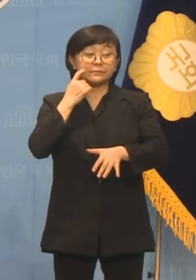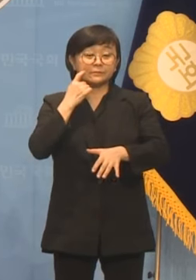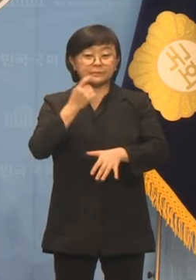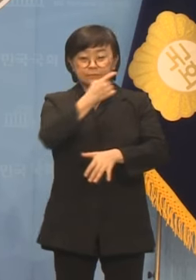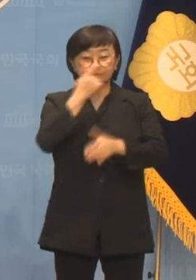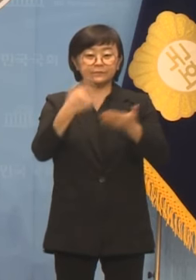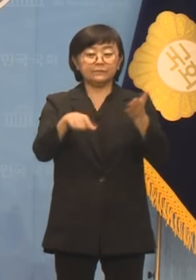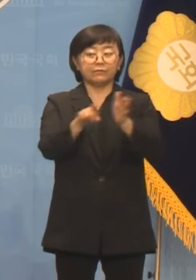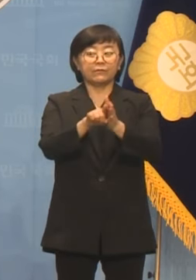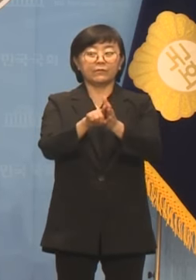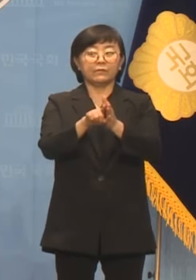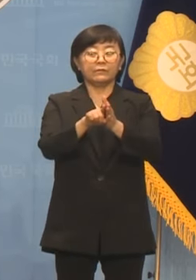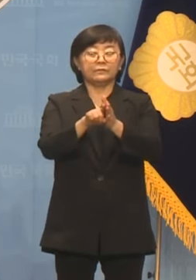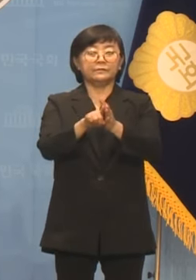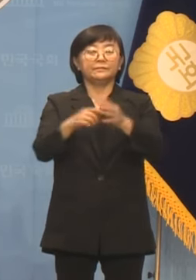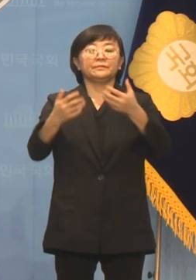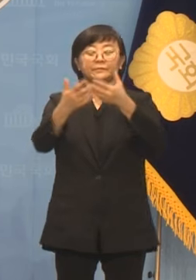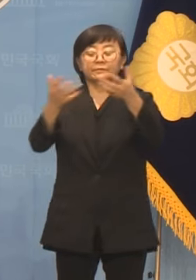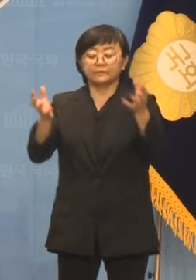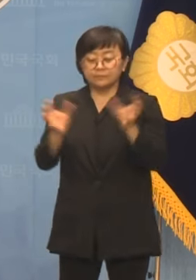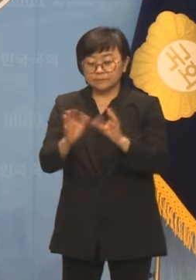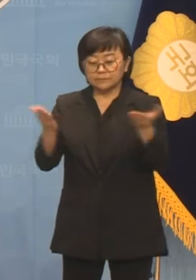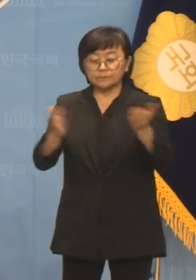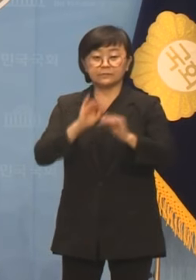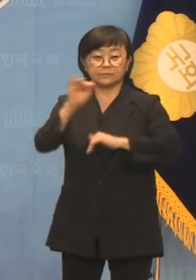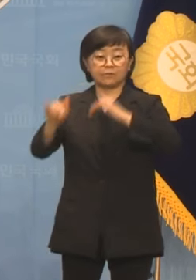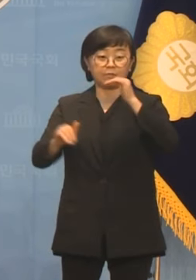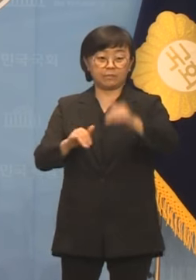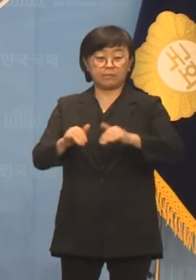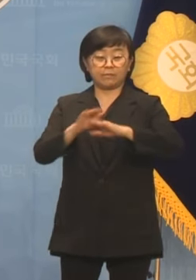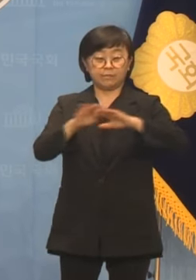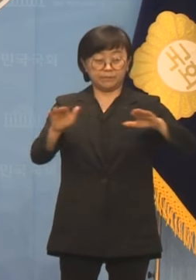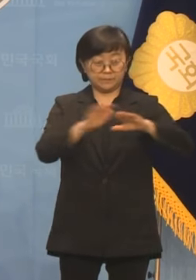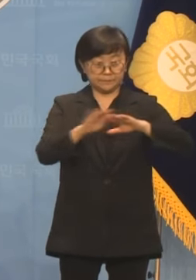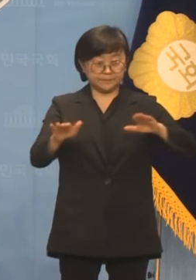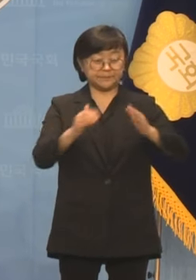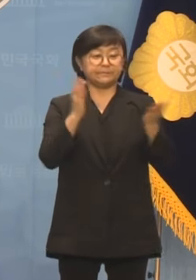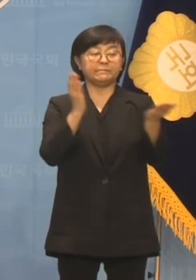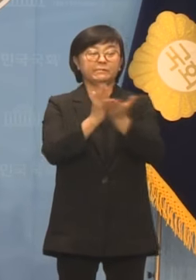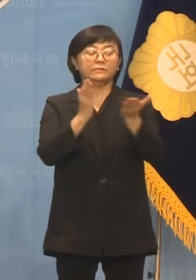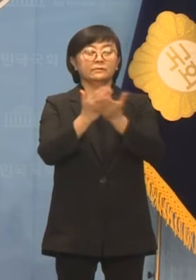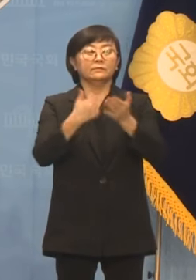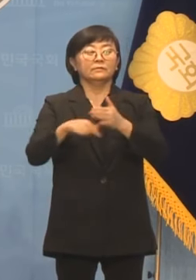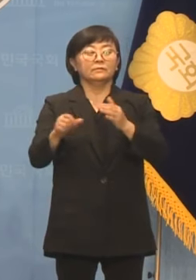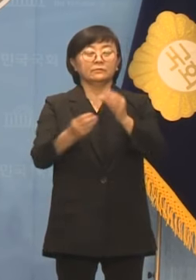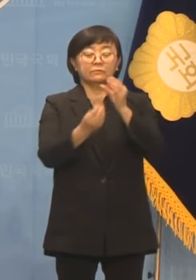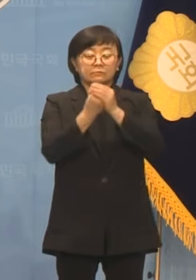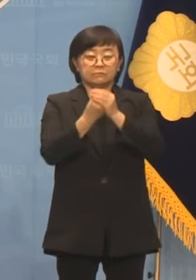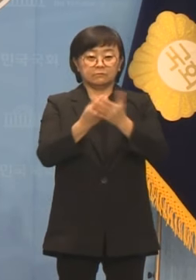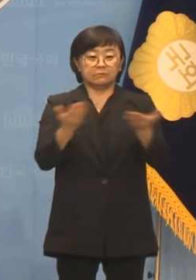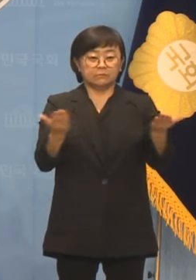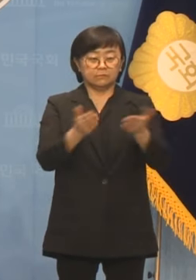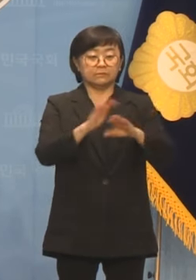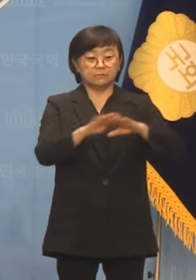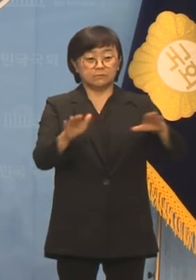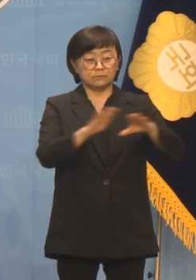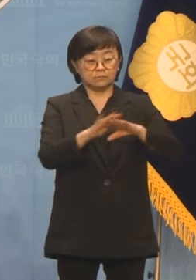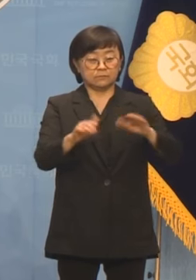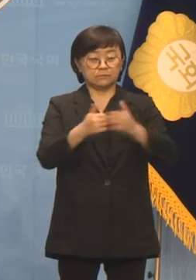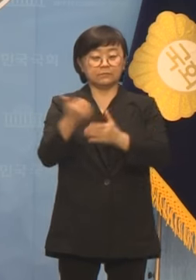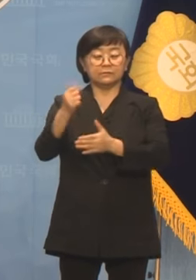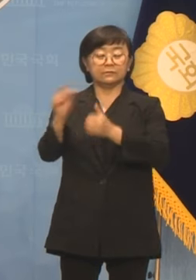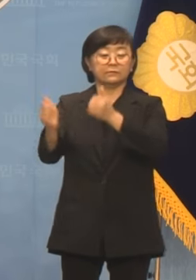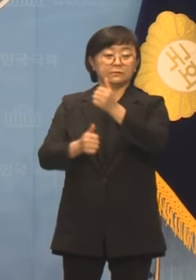증명하기 위해서라도 당무 개입에 엄정하게 대응하고 명품백 수수 의혹을 제대로 해결할 방안을